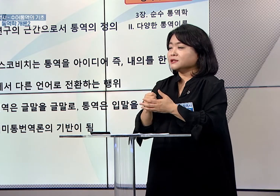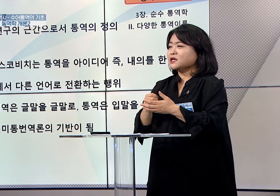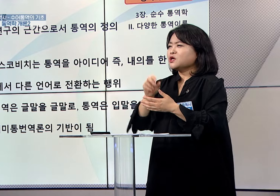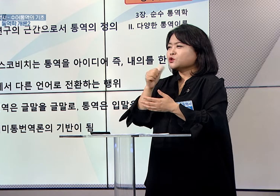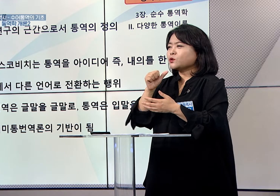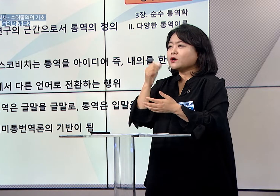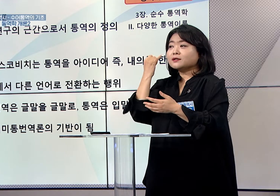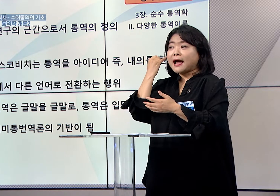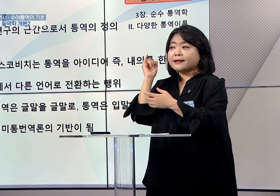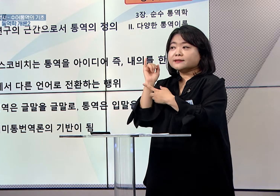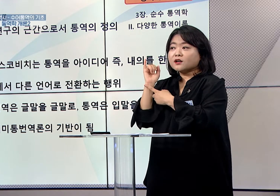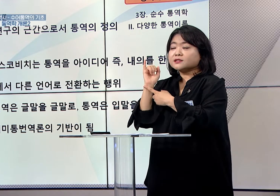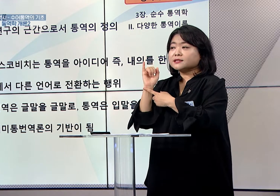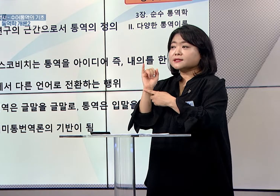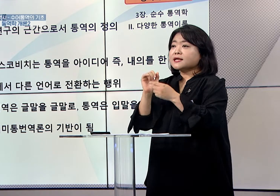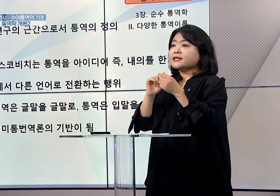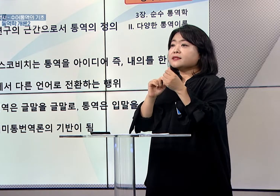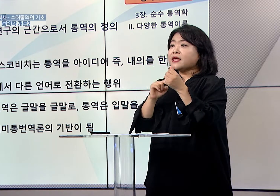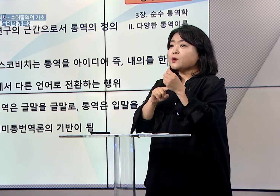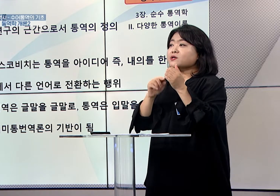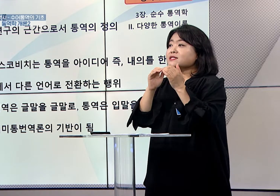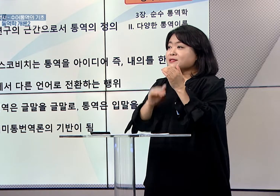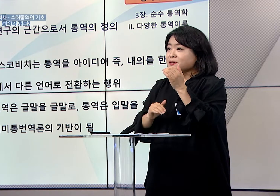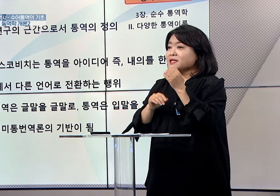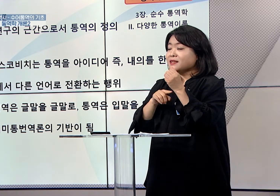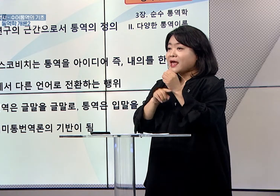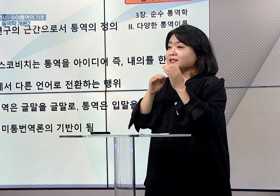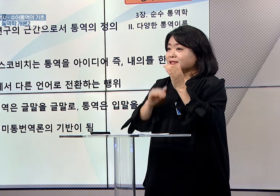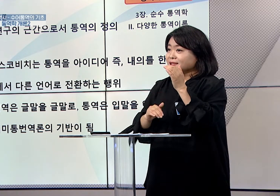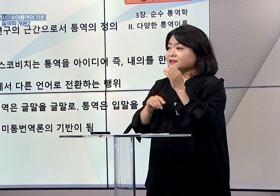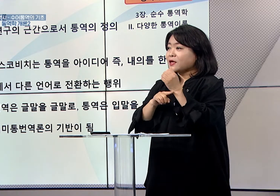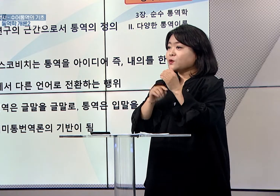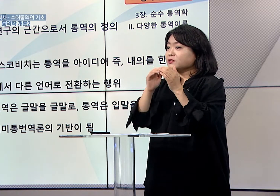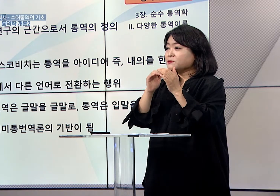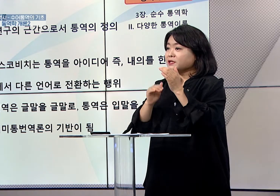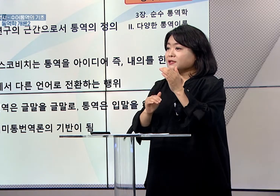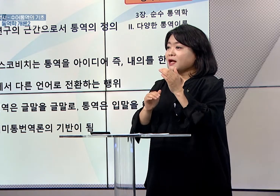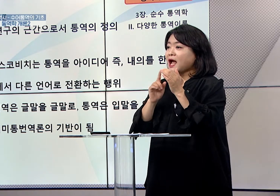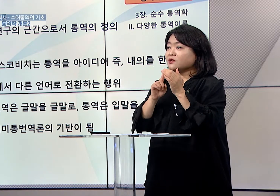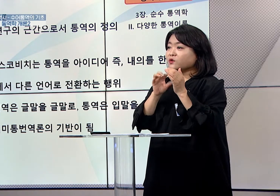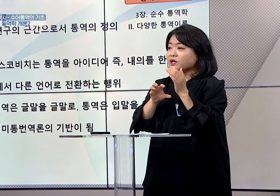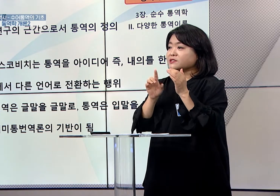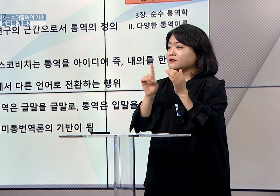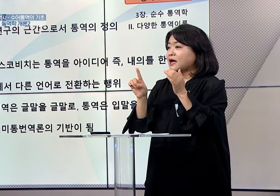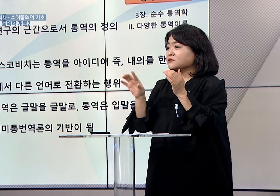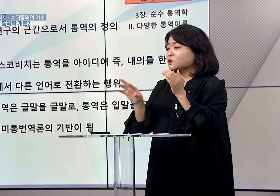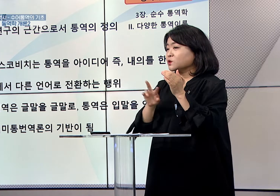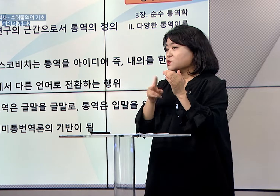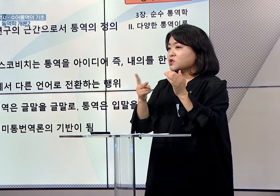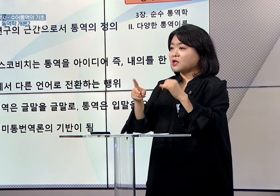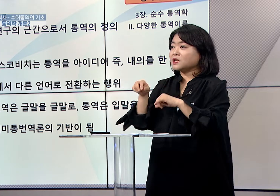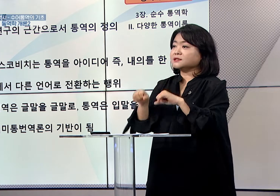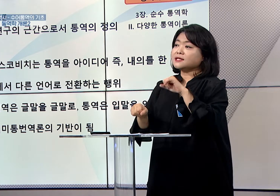통역을 아이디어 즉 내용 의미, 내의, 내용 의미를 한 언어에서 다른 언어로 전환하는